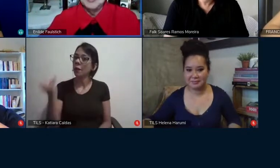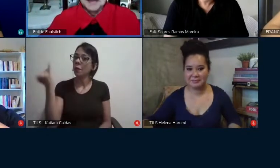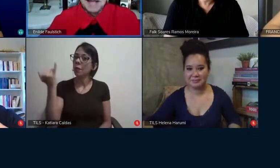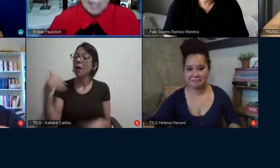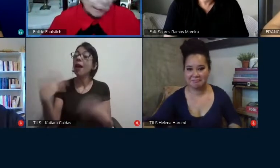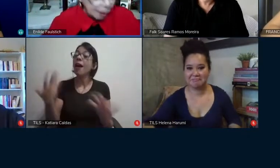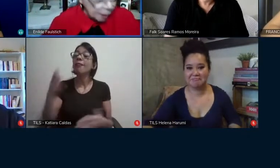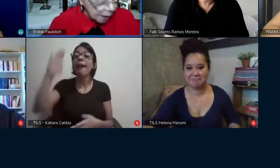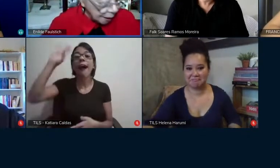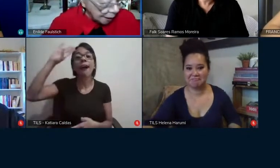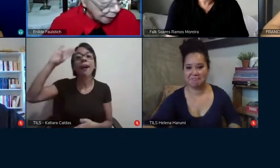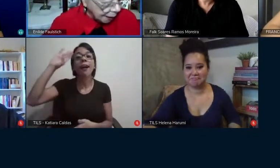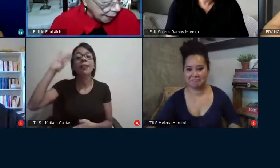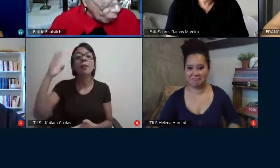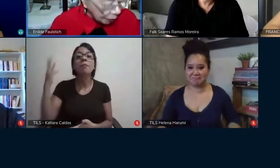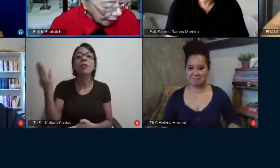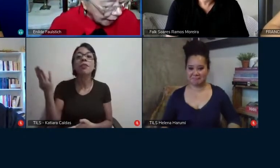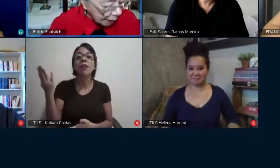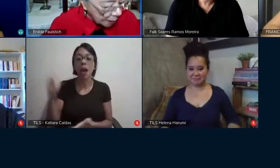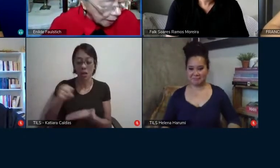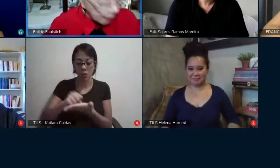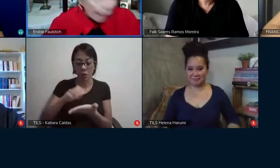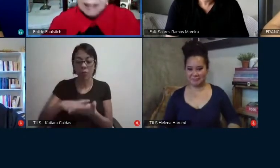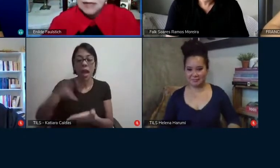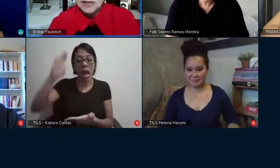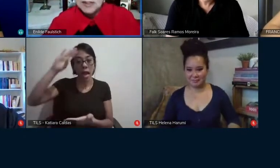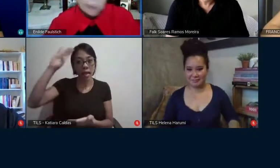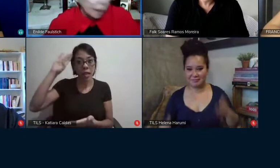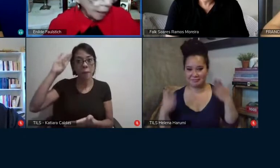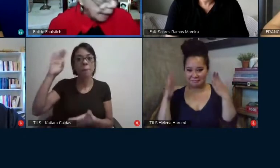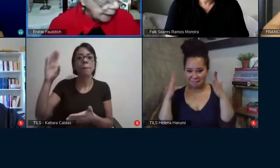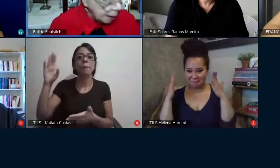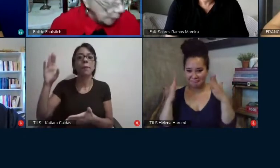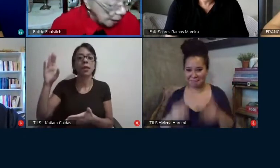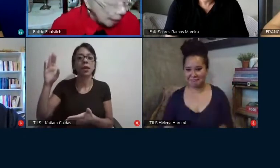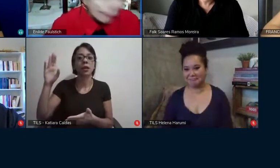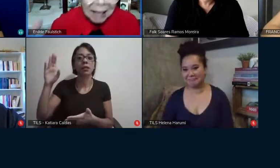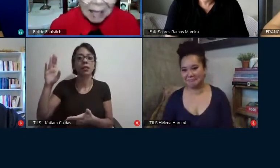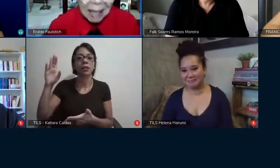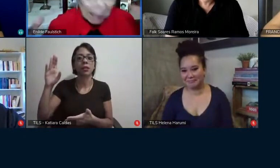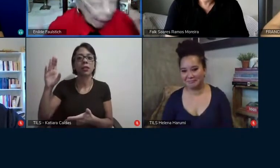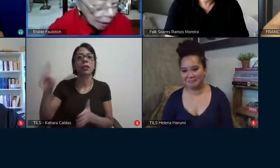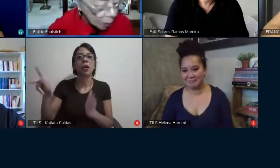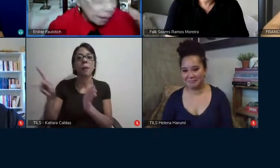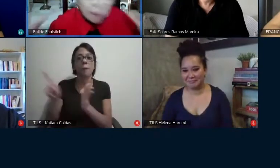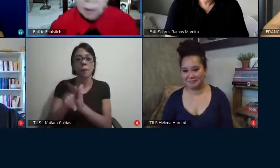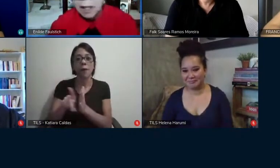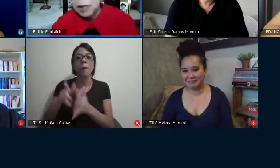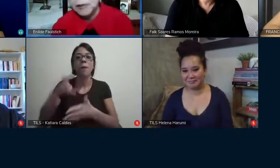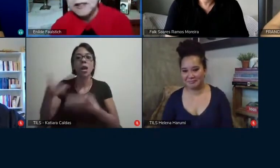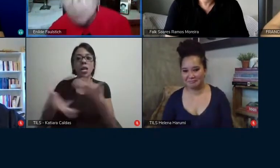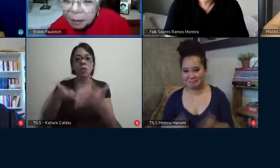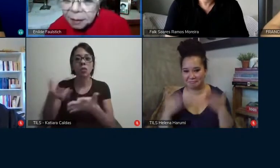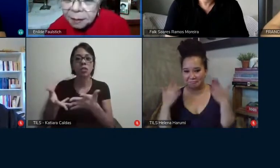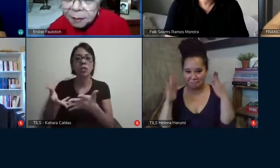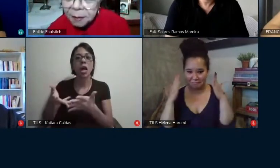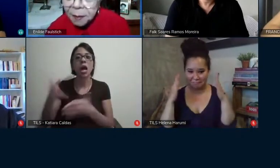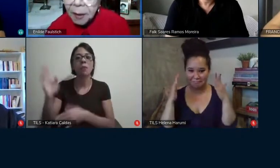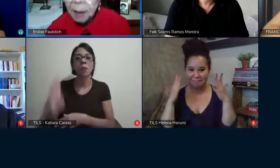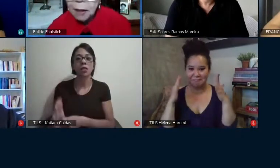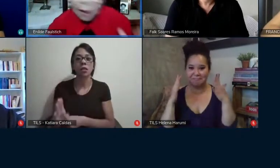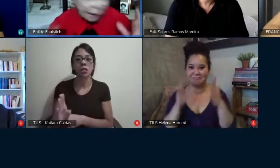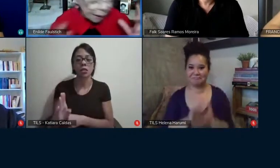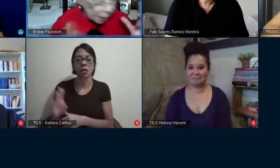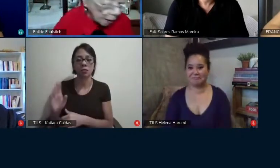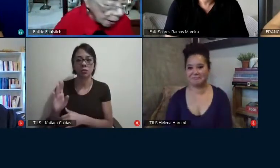academia? Academia, está aqui anotada, Academia da Língua de... Academia de Língua de Sinais Brasileira.